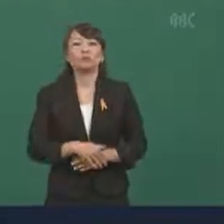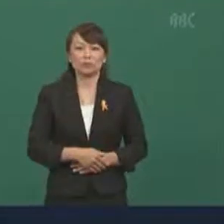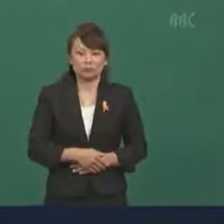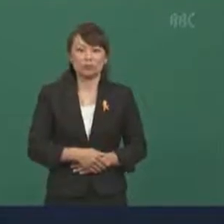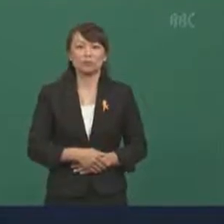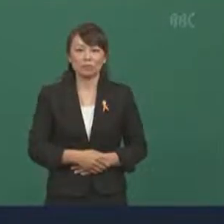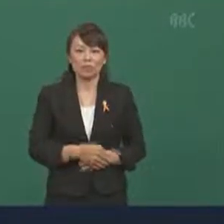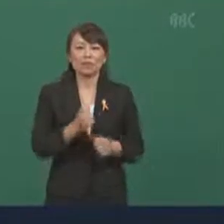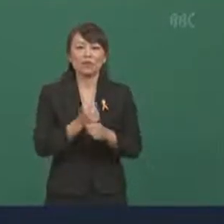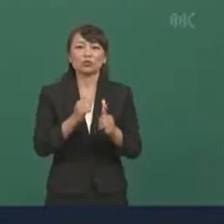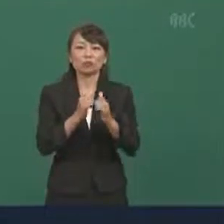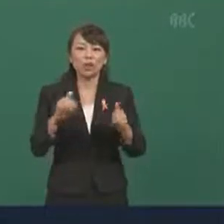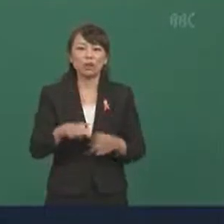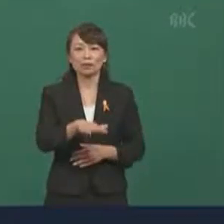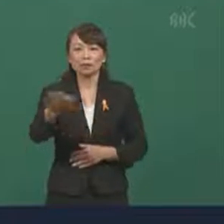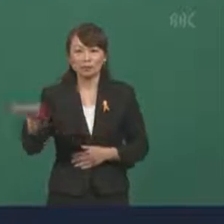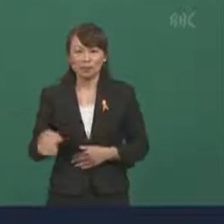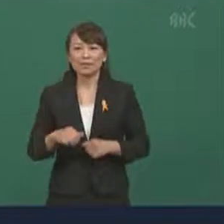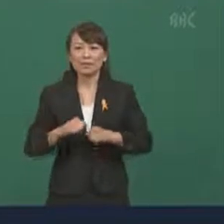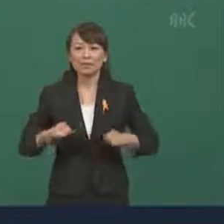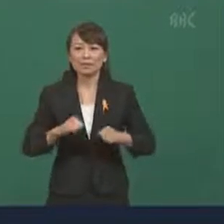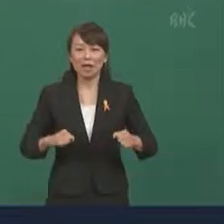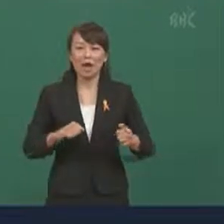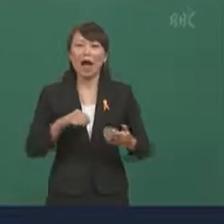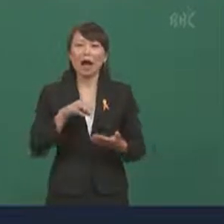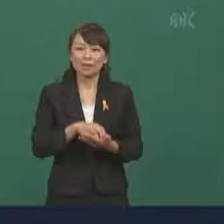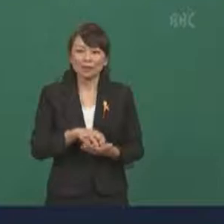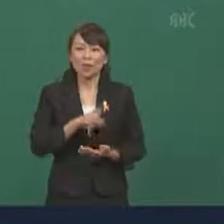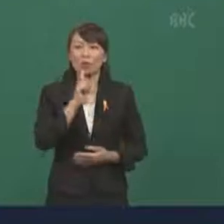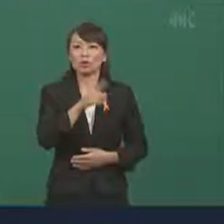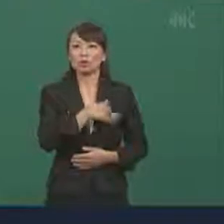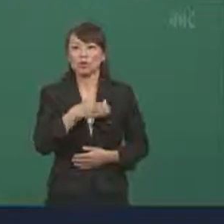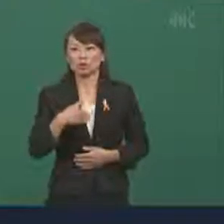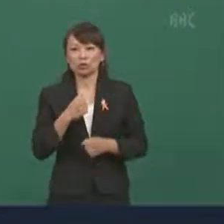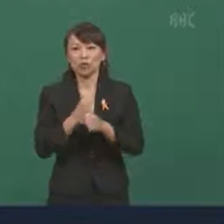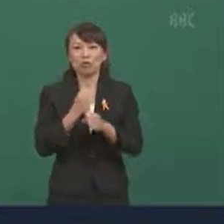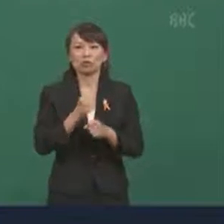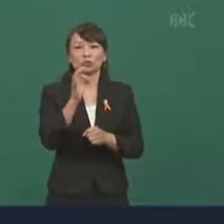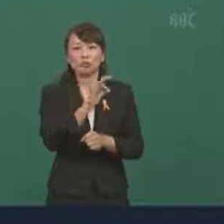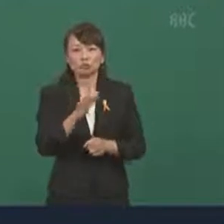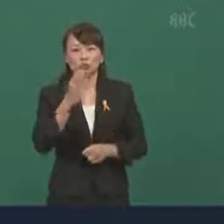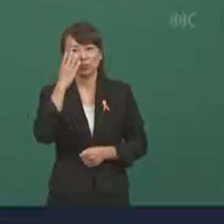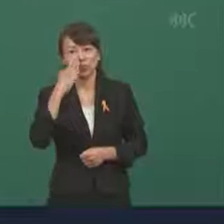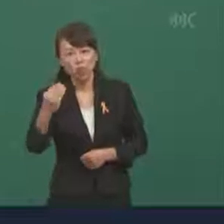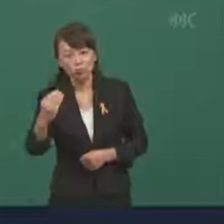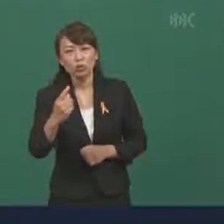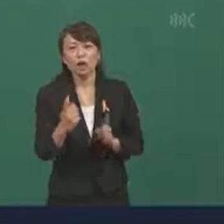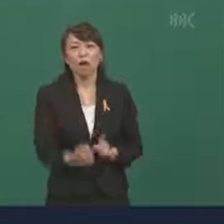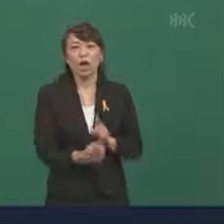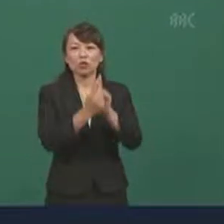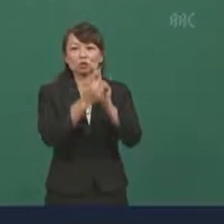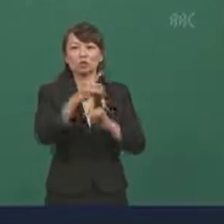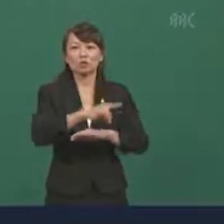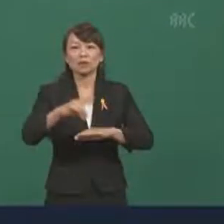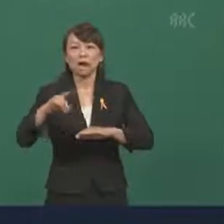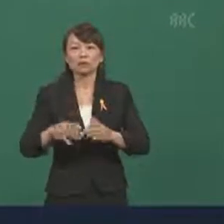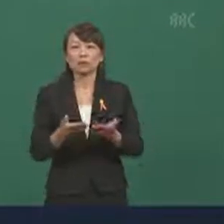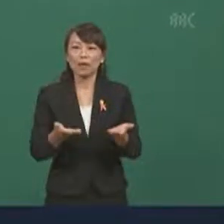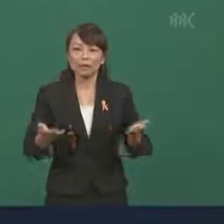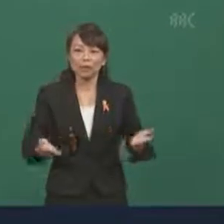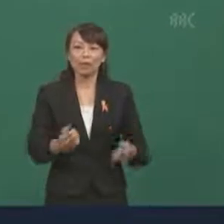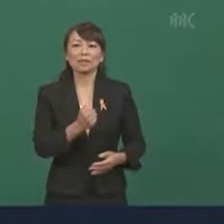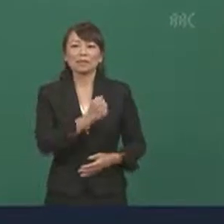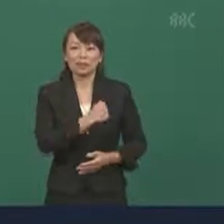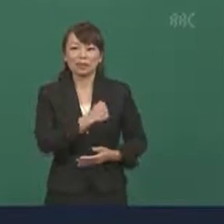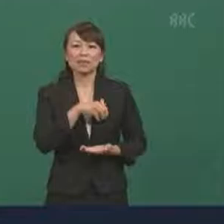な感情がそのまま表現されています。作者たちの生きた証ともいえる作品の魅力に出会